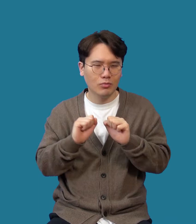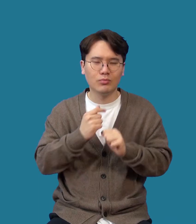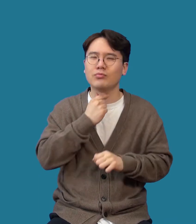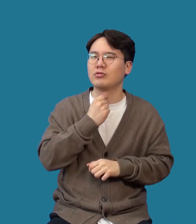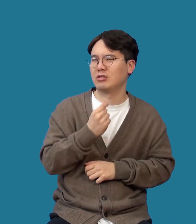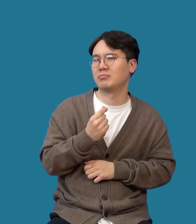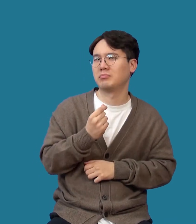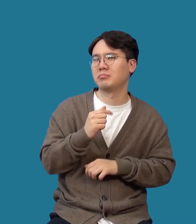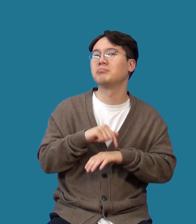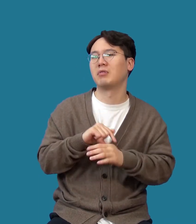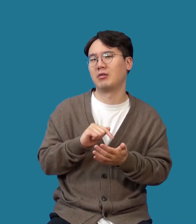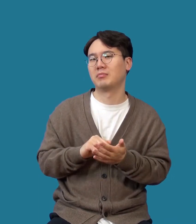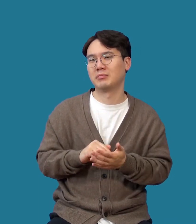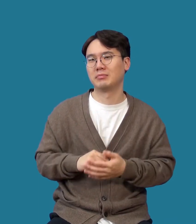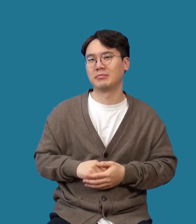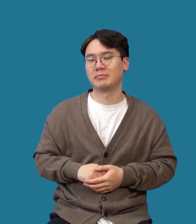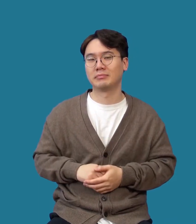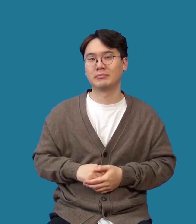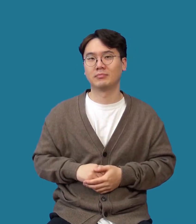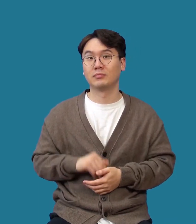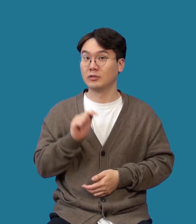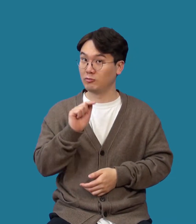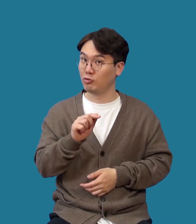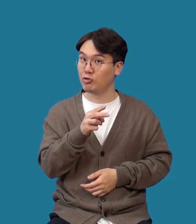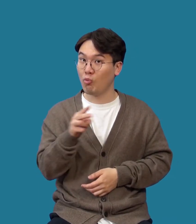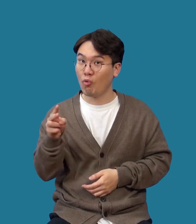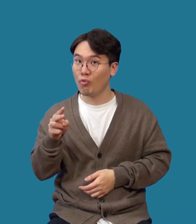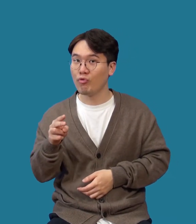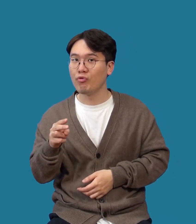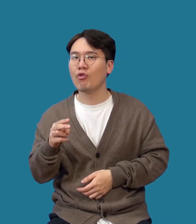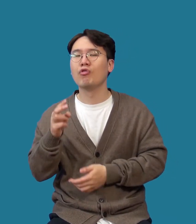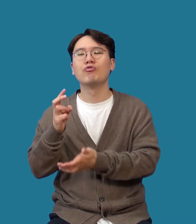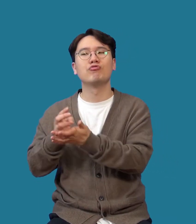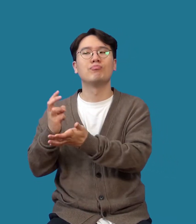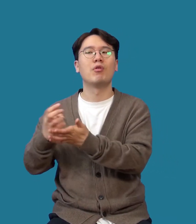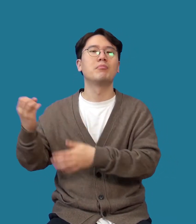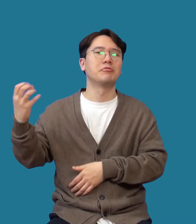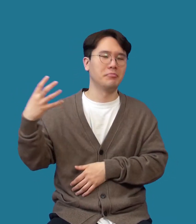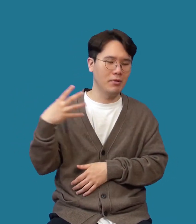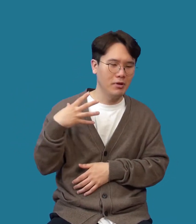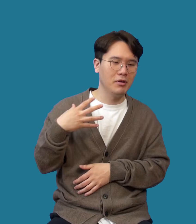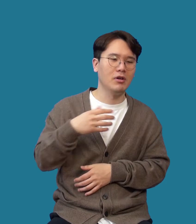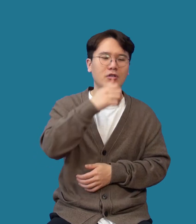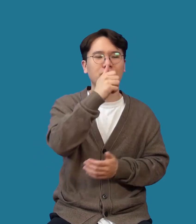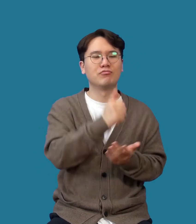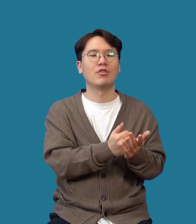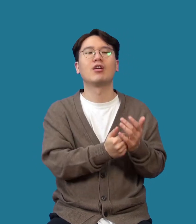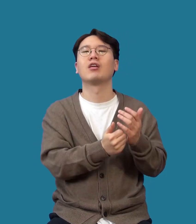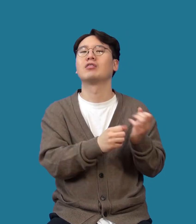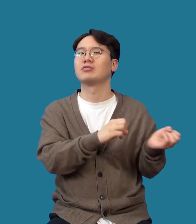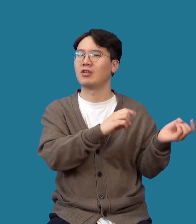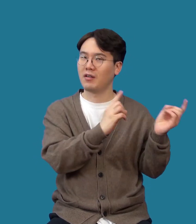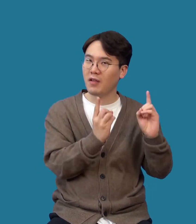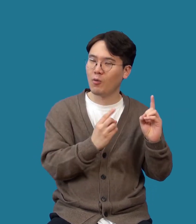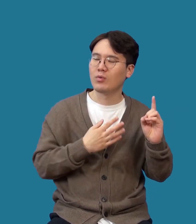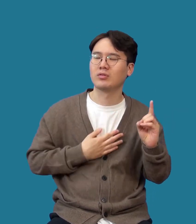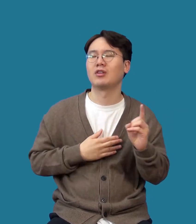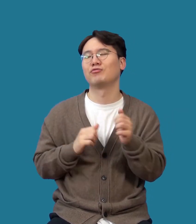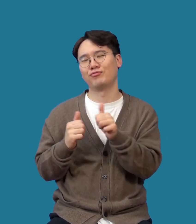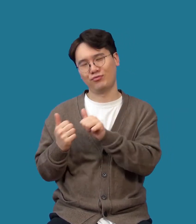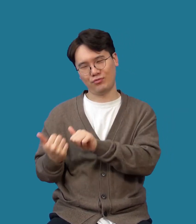그것이 율법이 이름에 죄가 살아나고 나는 죽었다 하는 말의 뜻입니다. 죄가